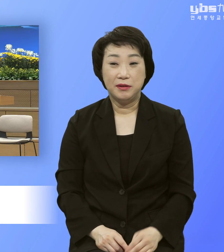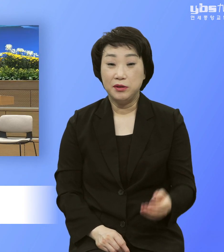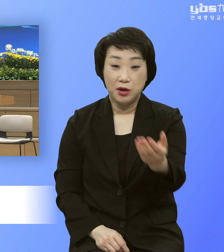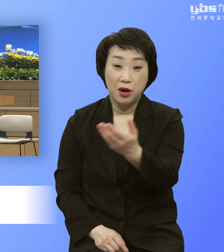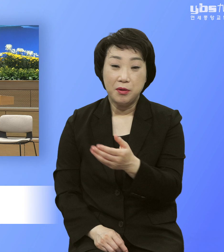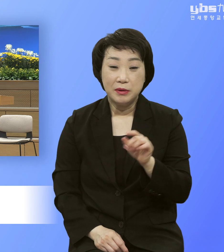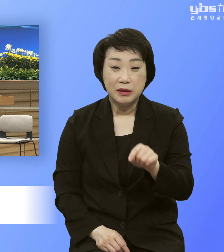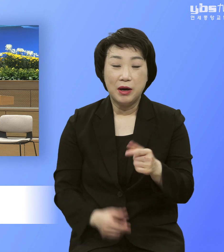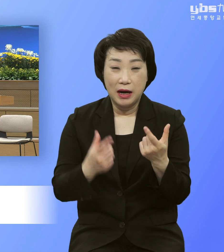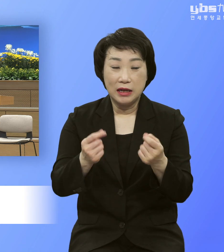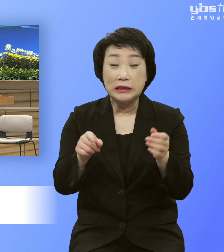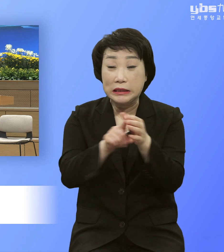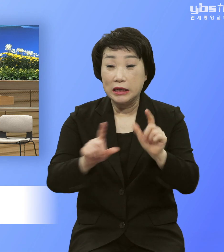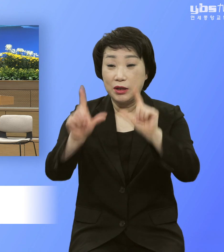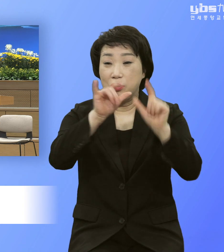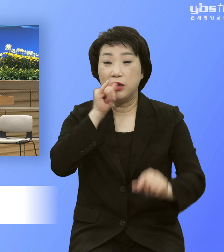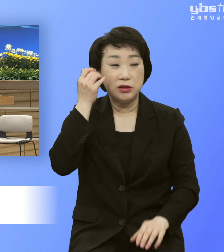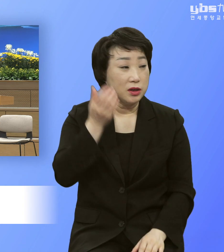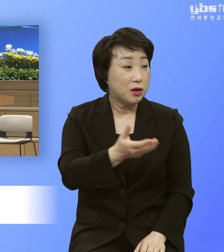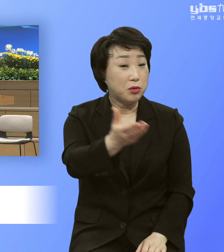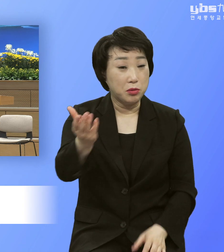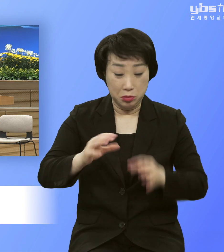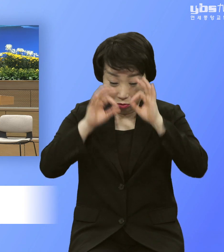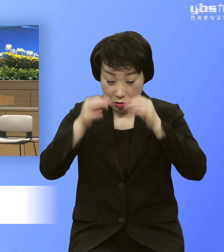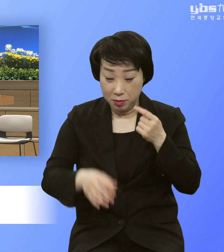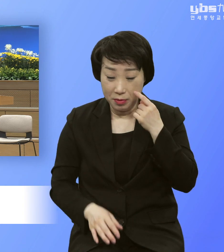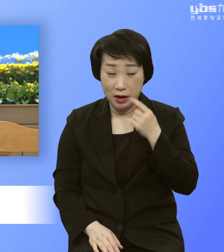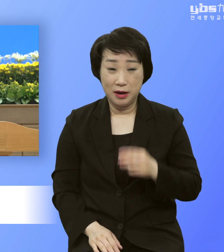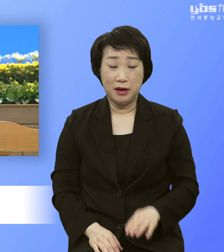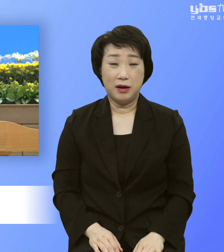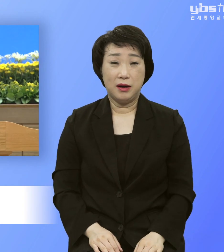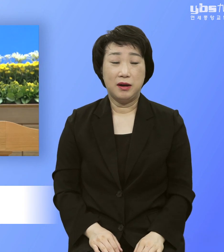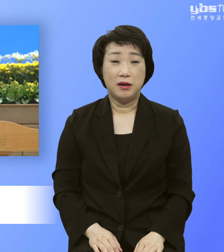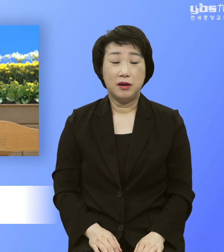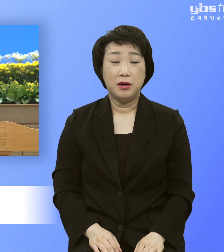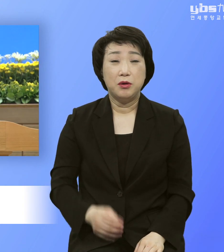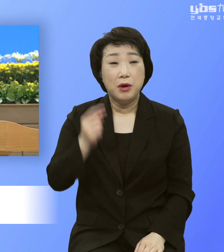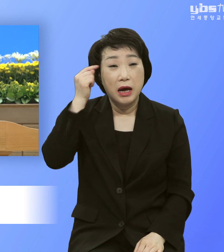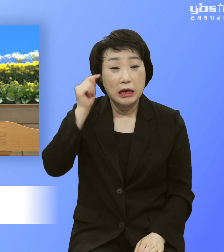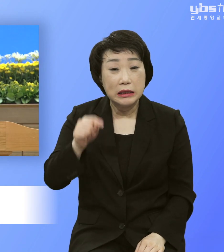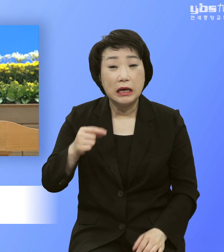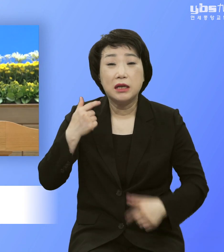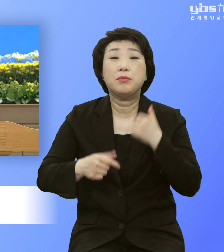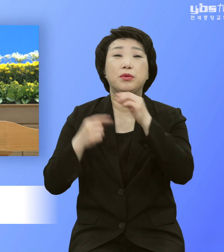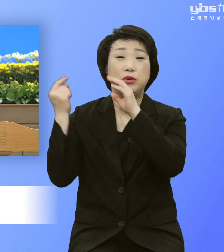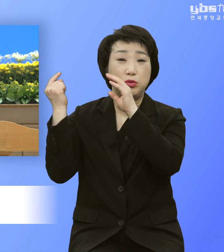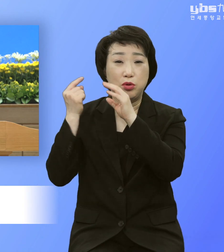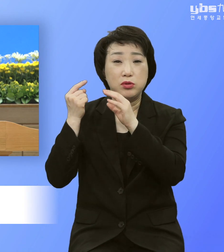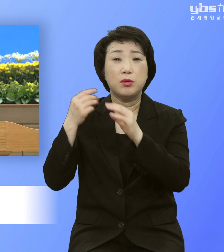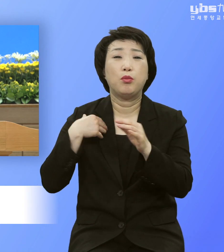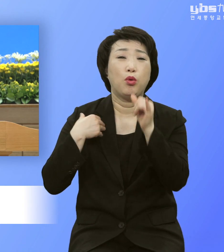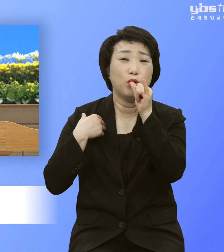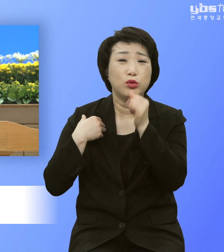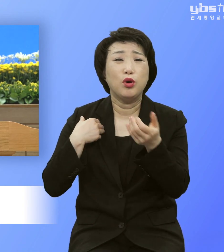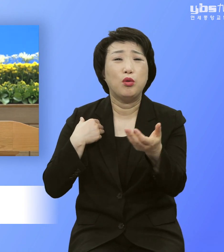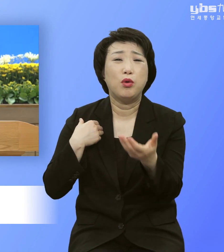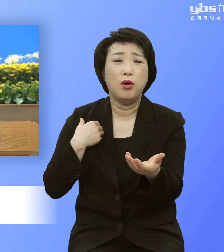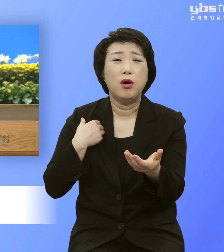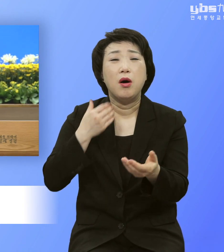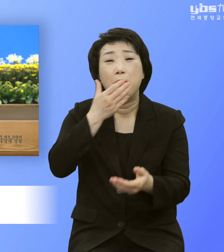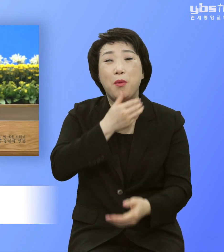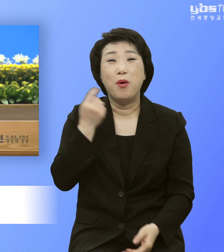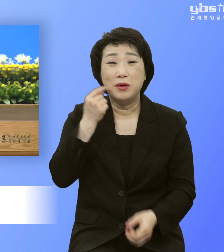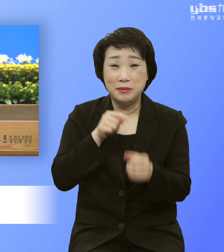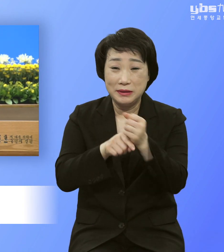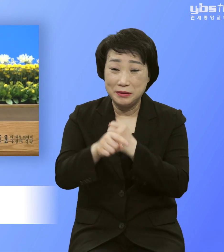근데 여러분이 그렇게 신앙생활 하느냐 그 말이에요. 왜? 그것이 기쁜 소식인가를 몰라서. 그래서